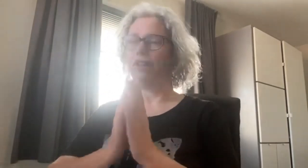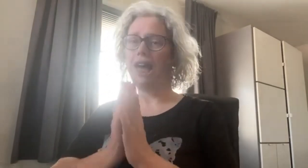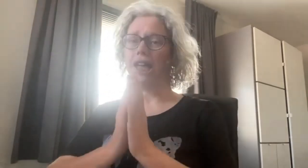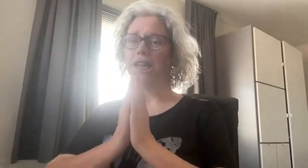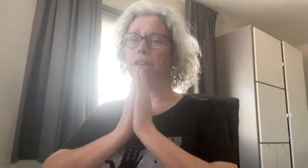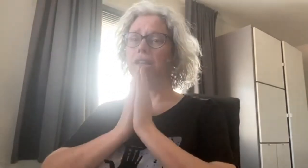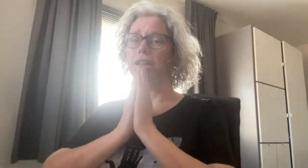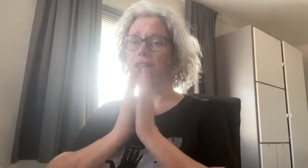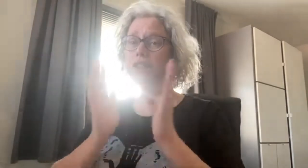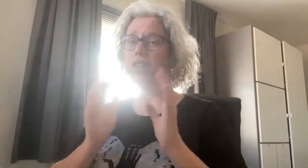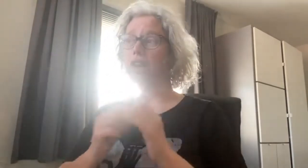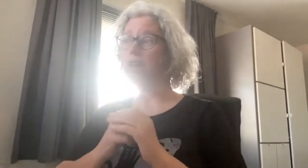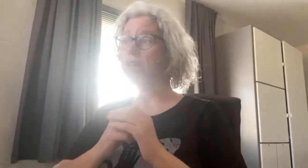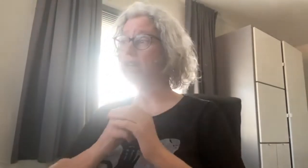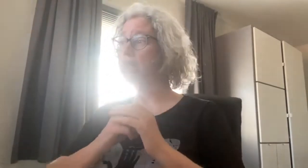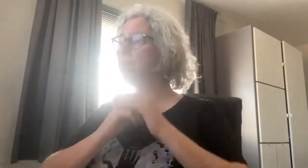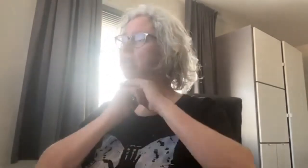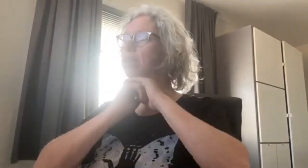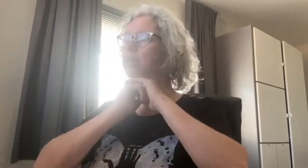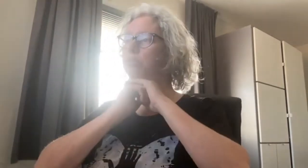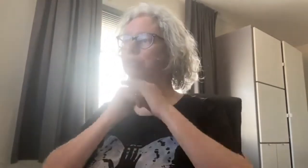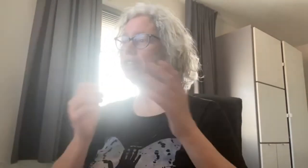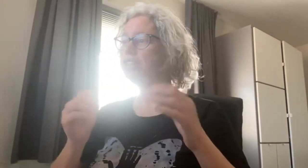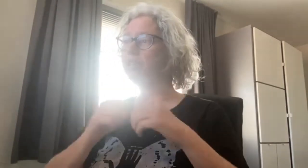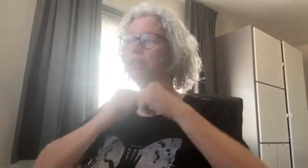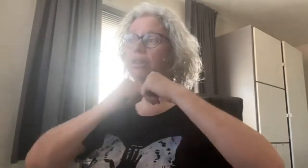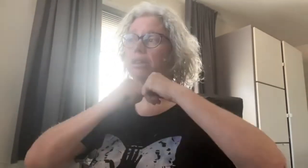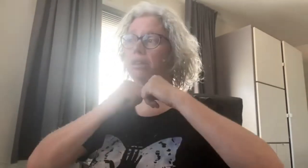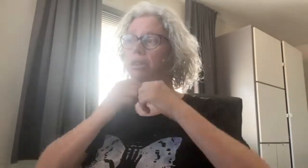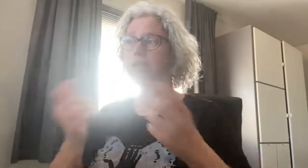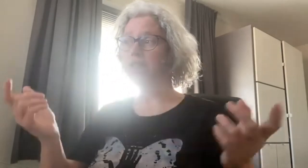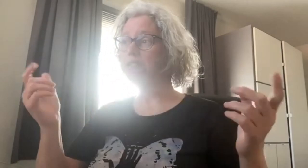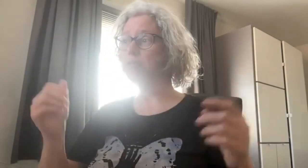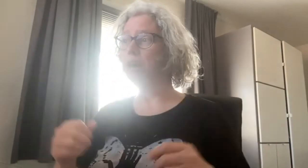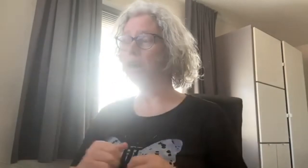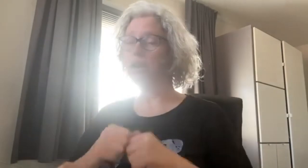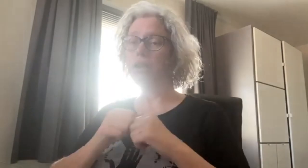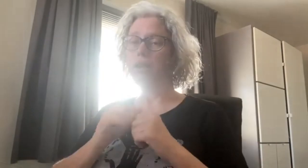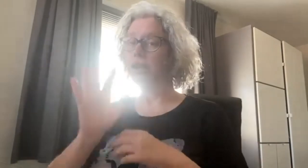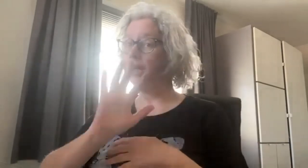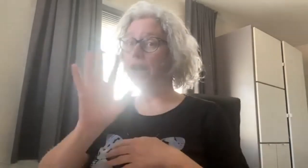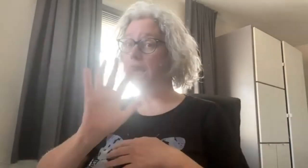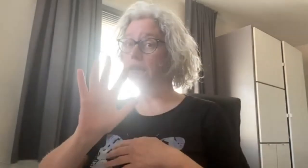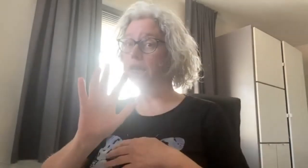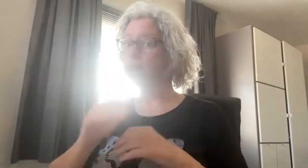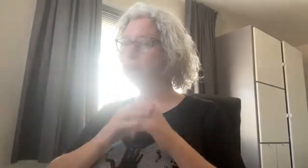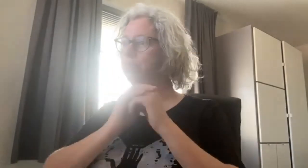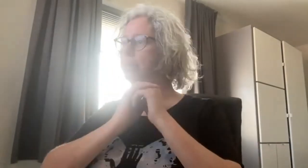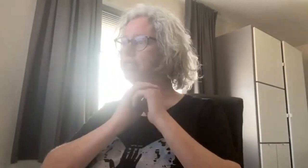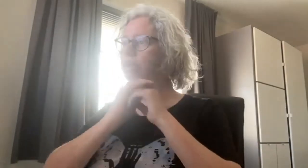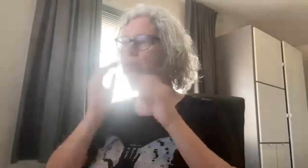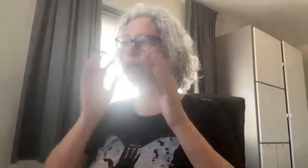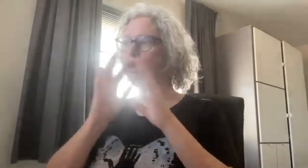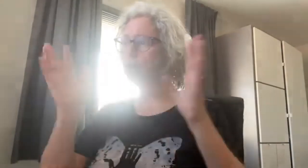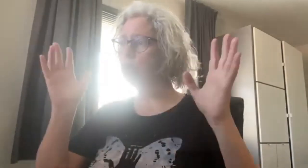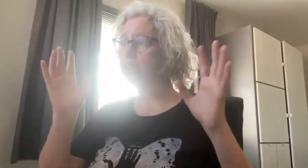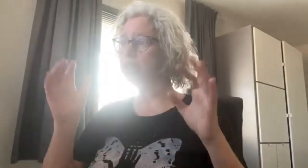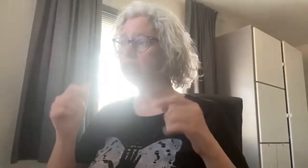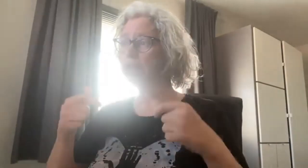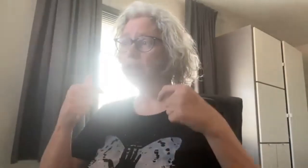Vandaag is de dag dat pesten niet mag. Nee, pesten mag nooit. Ik